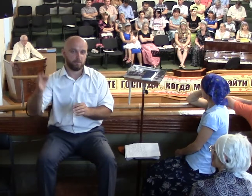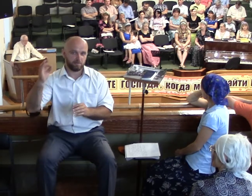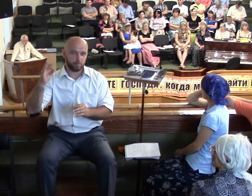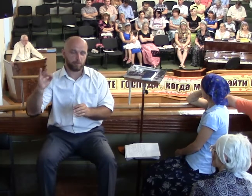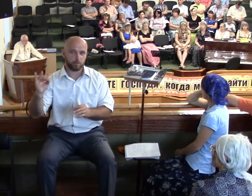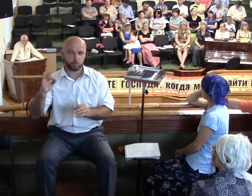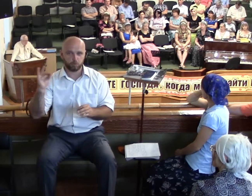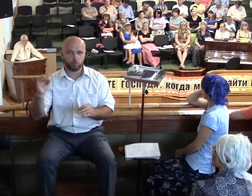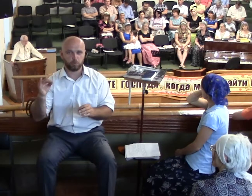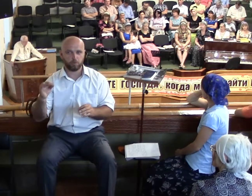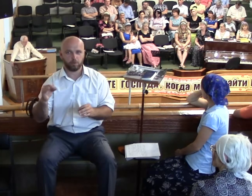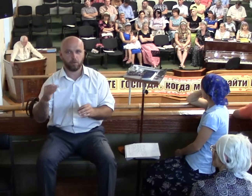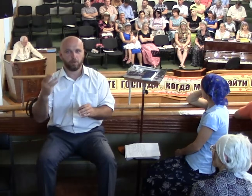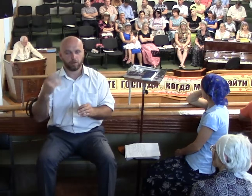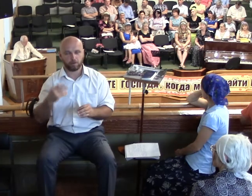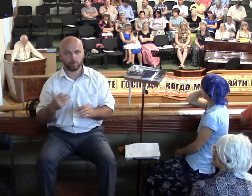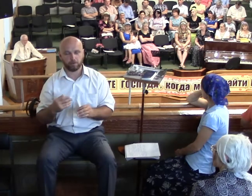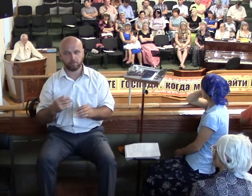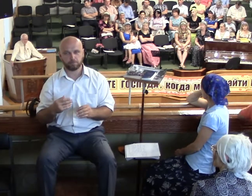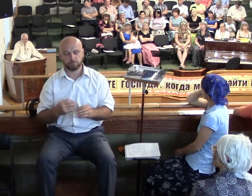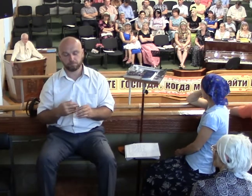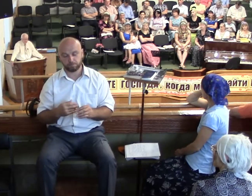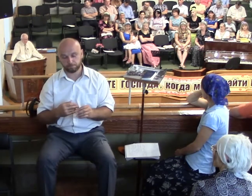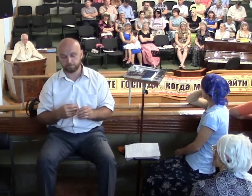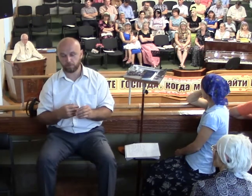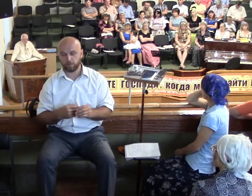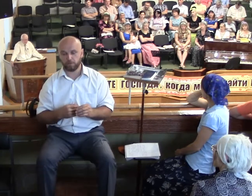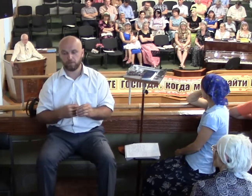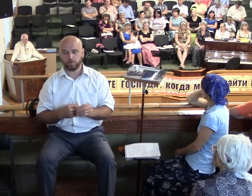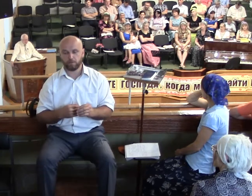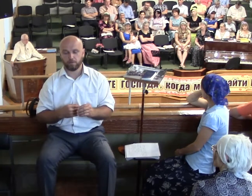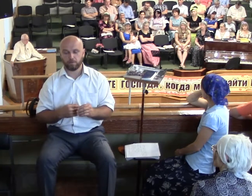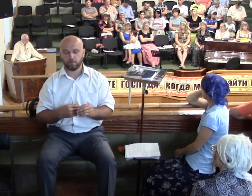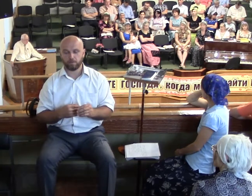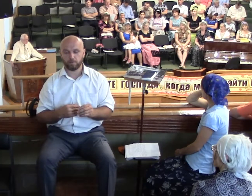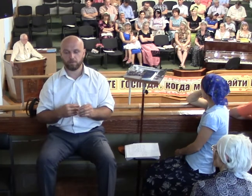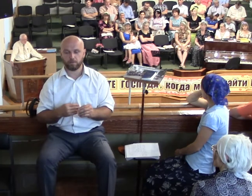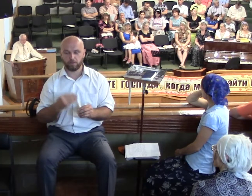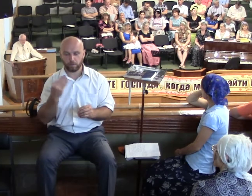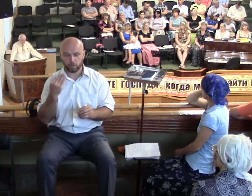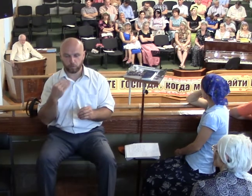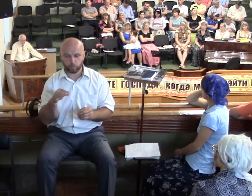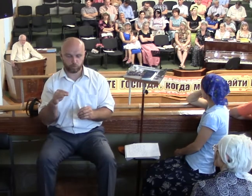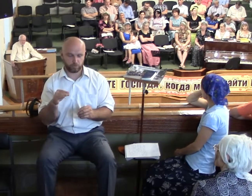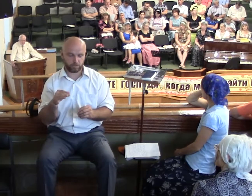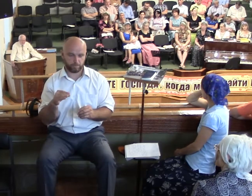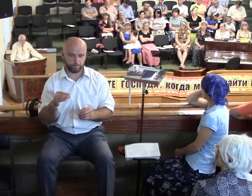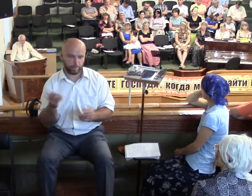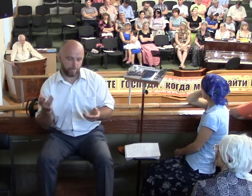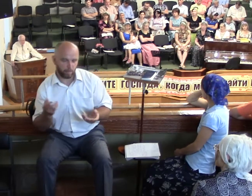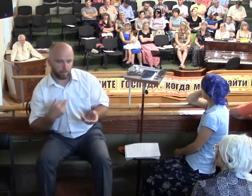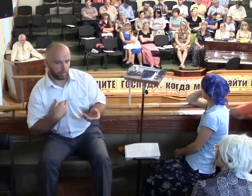ближе характер. Знают ближе, чем он дышит дома, чем дышит, когда